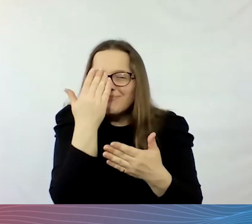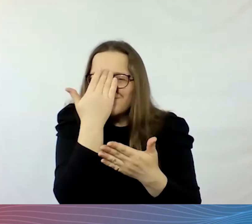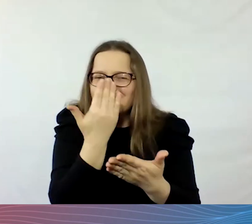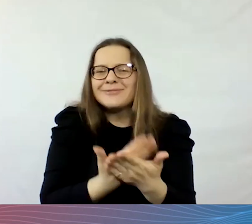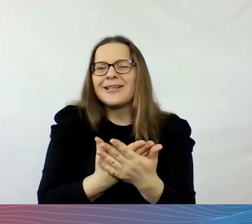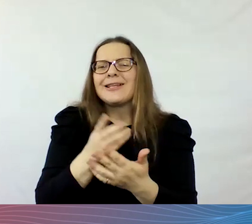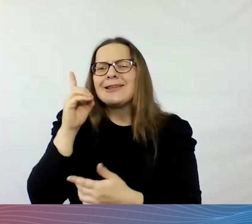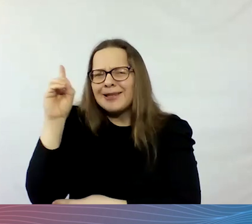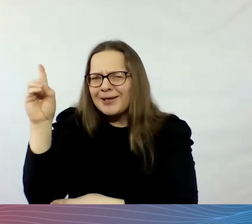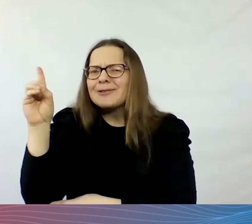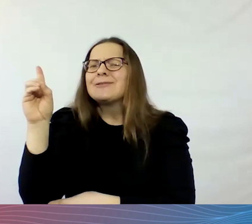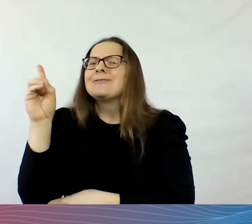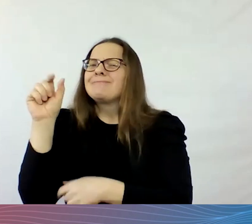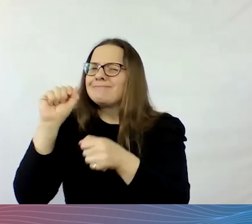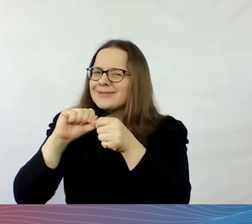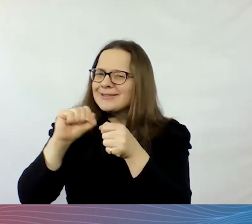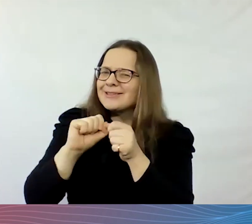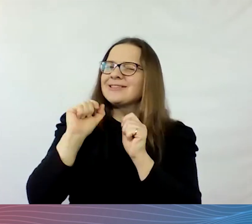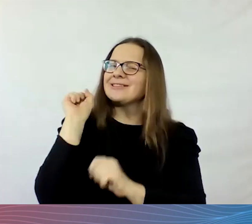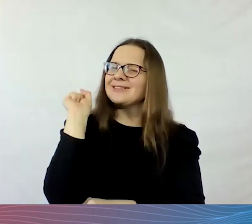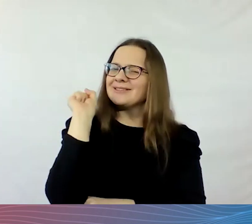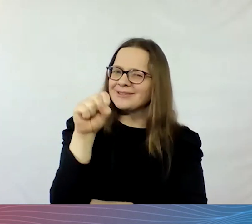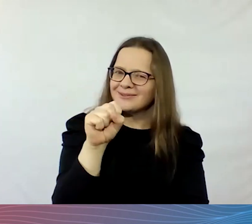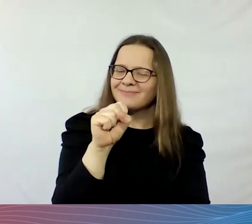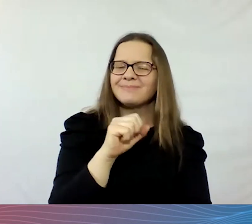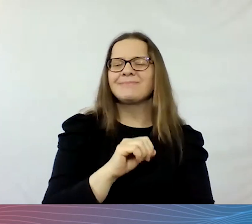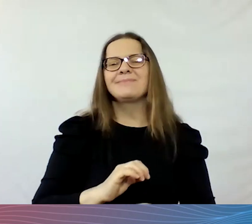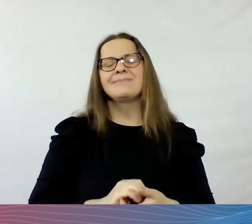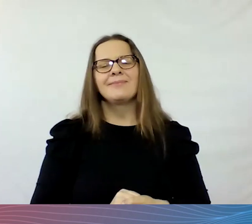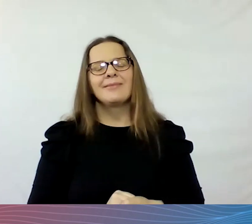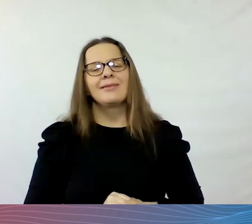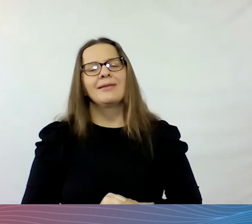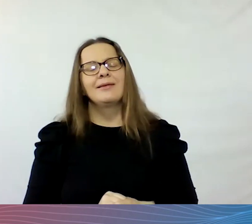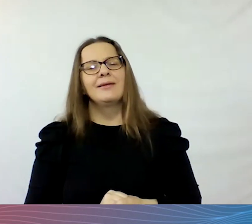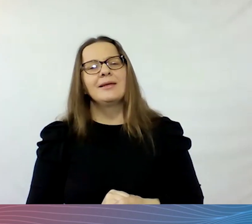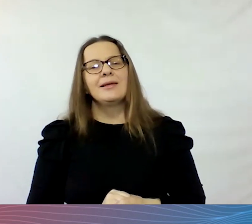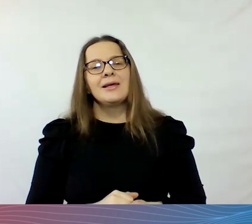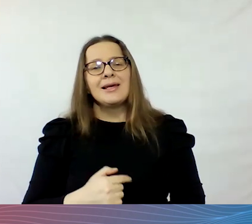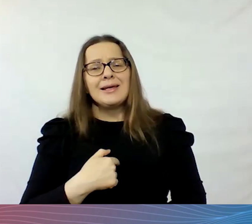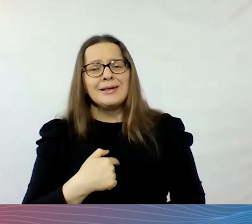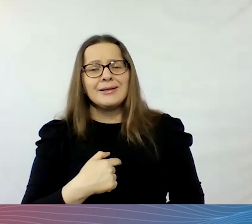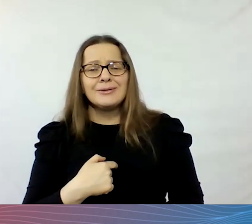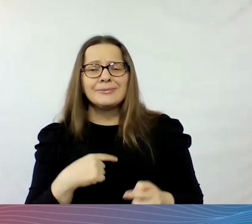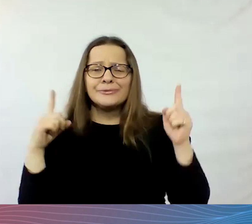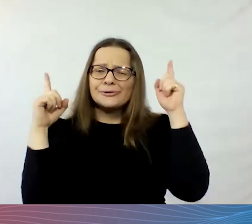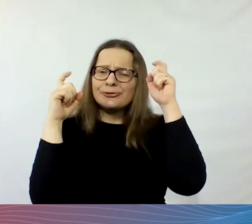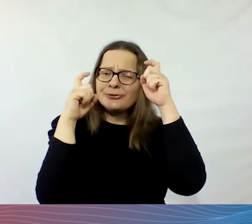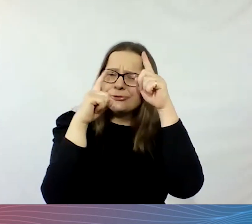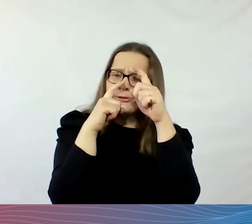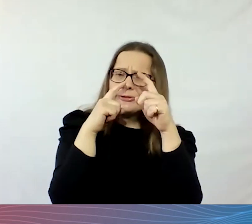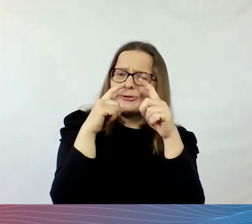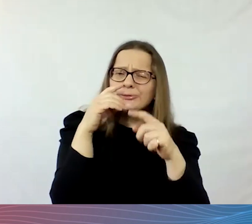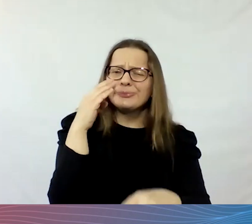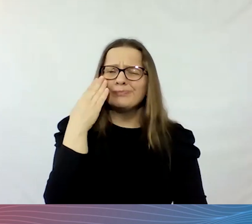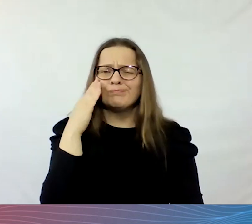parte, e eu vou confessar, irmão, difícil de... Eu tive muita dificuldade como entender isso.